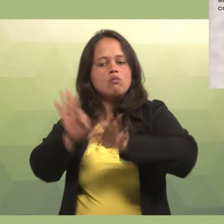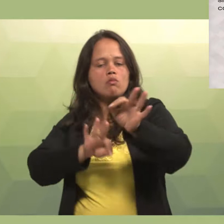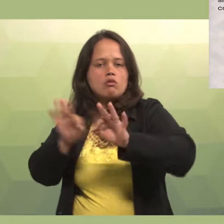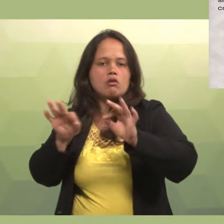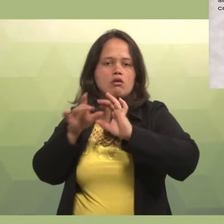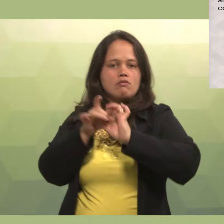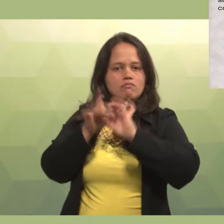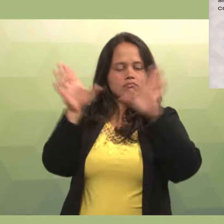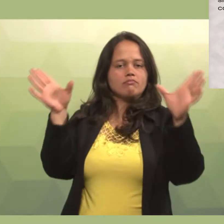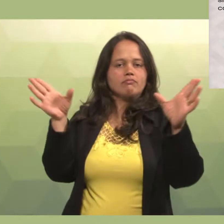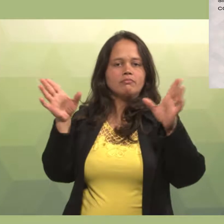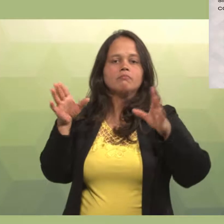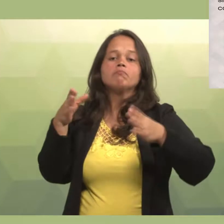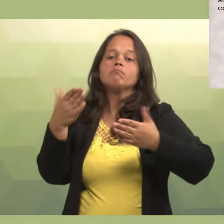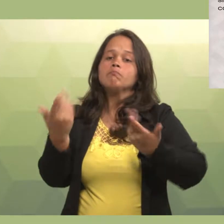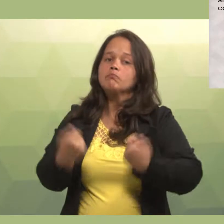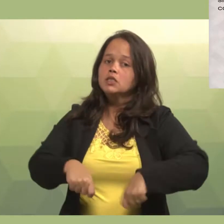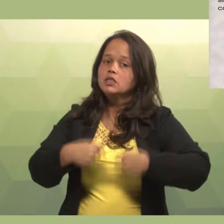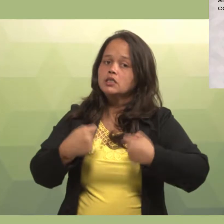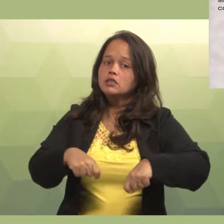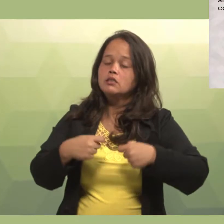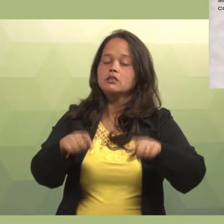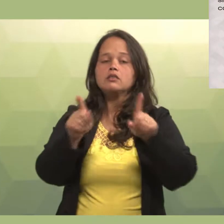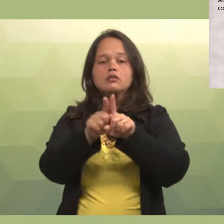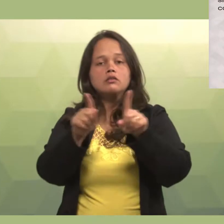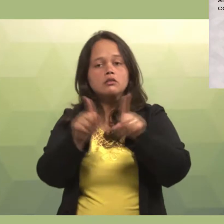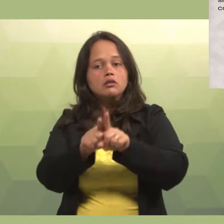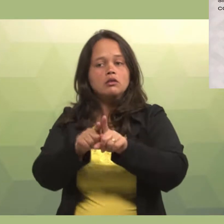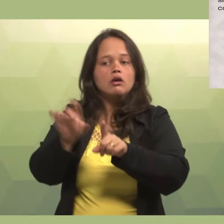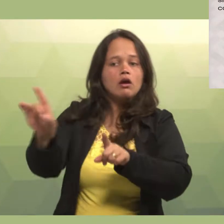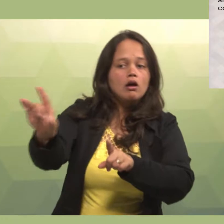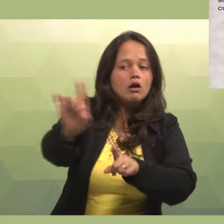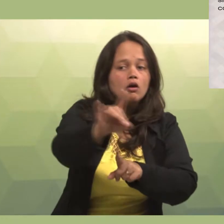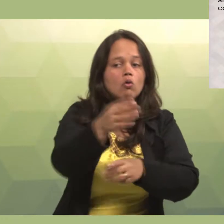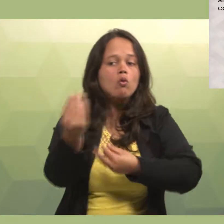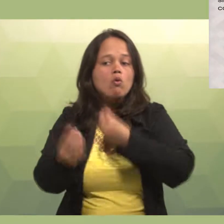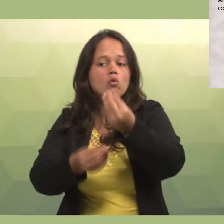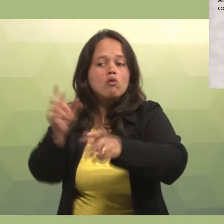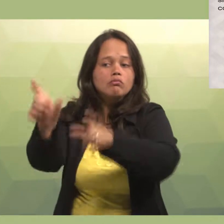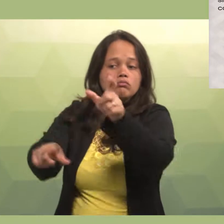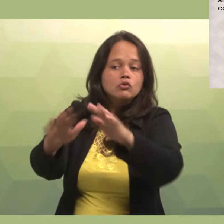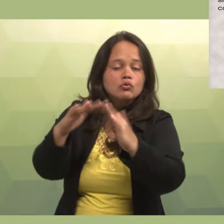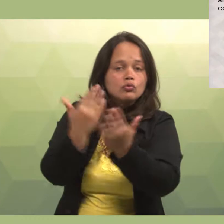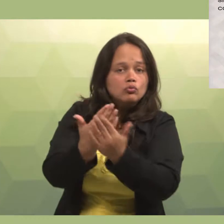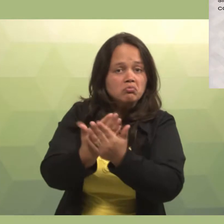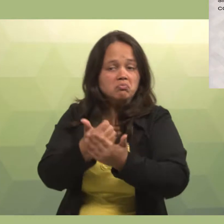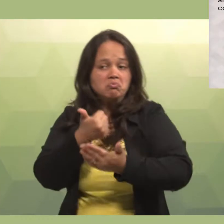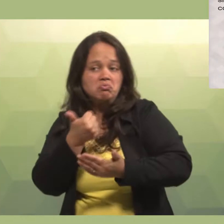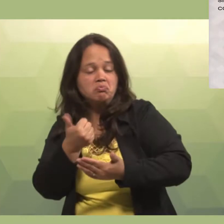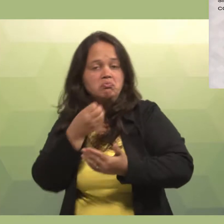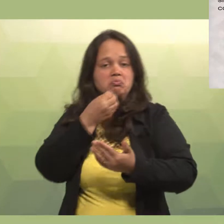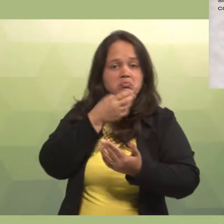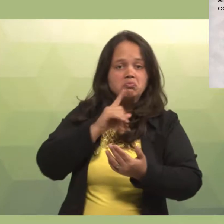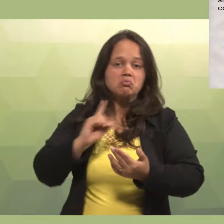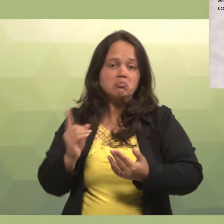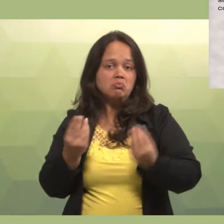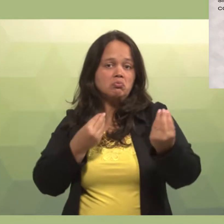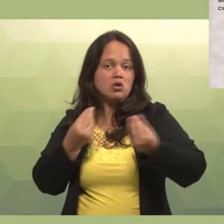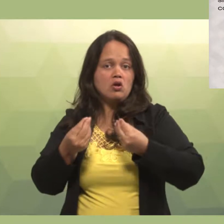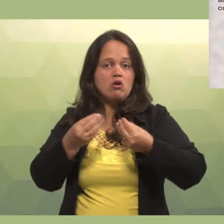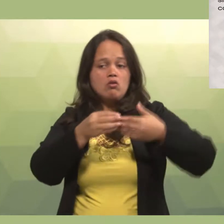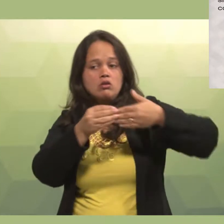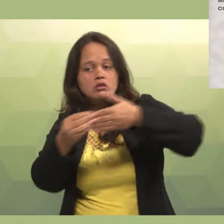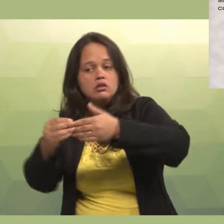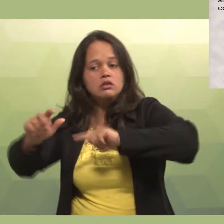levando em consideração as condições de escolaridade dos estudantes no estabelecimento, a orientação para o trabalho,